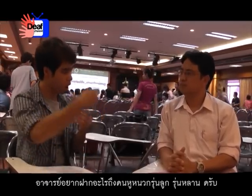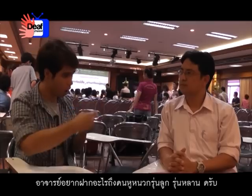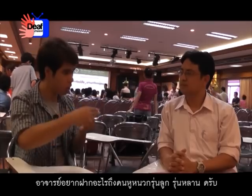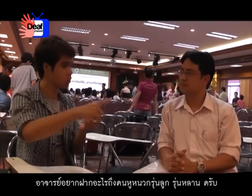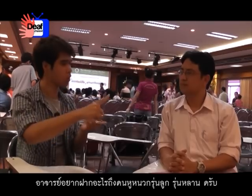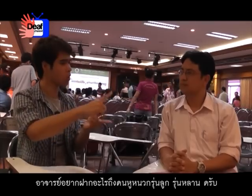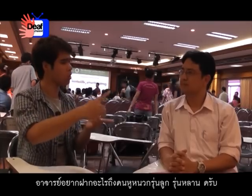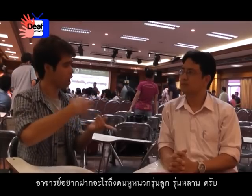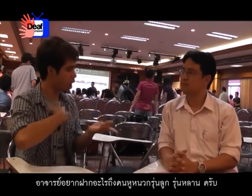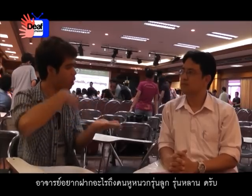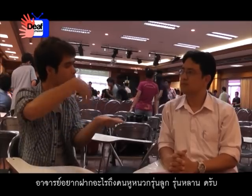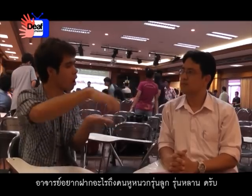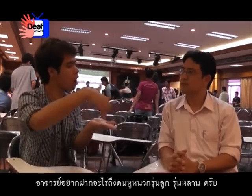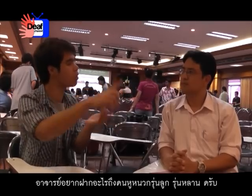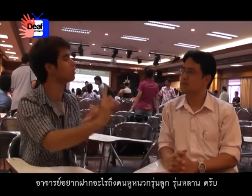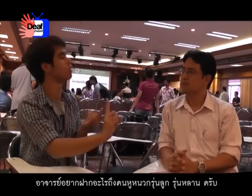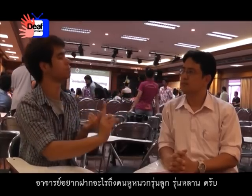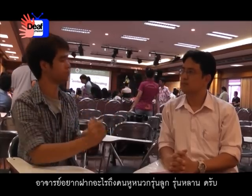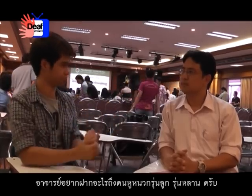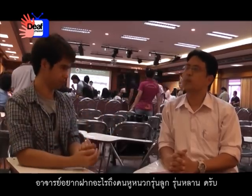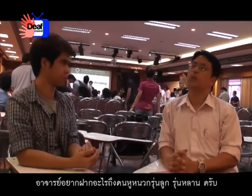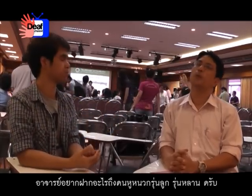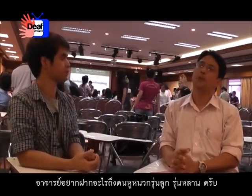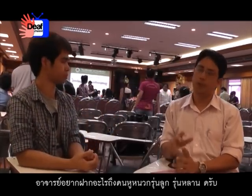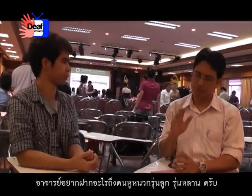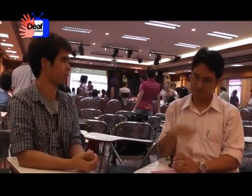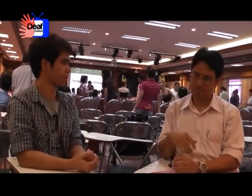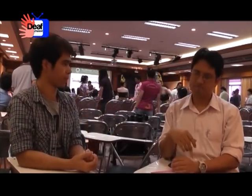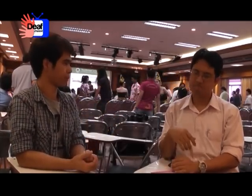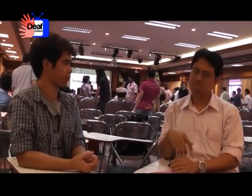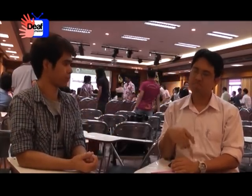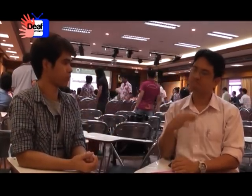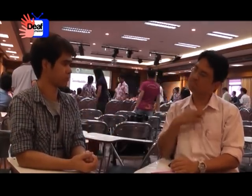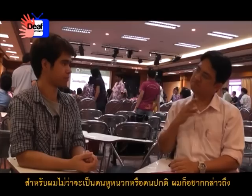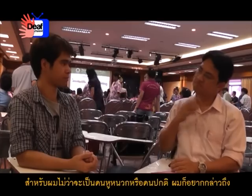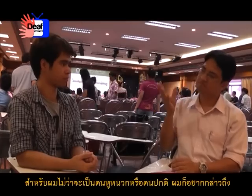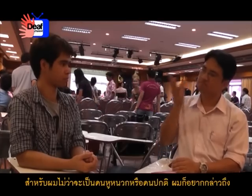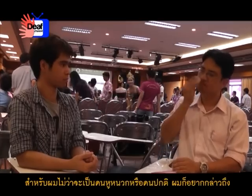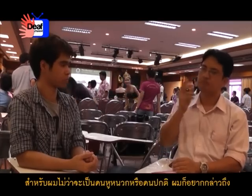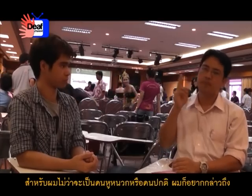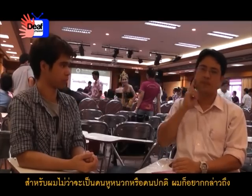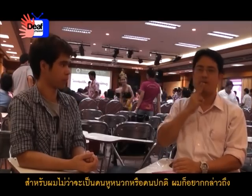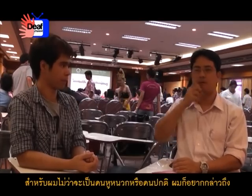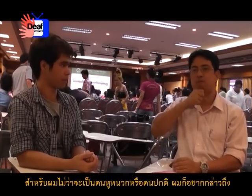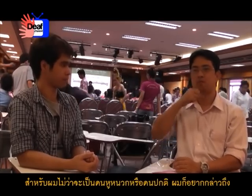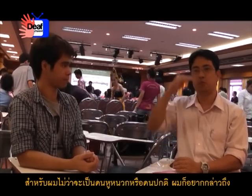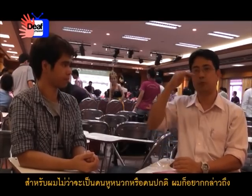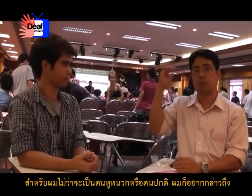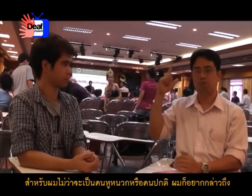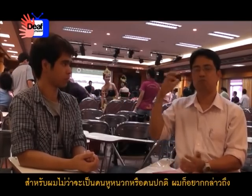ากจะฝากอะไรถึงบุคคลที่เป็นคนหูหนวกรุ่นลูกรุ่นหลานครับ สำหรับผมนะครับไม่ว่าจะเป็นคนหูหนวกหรือคนปก